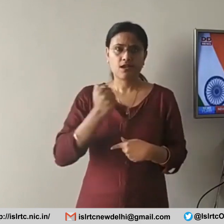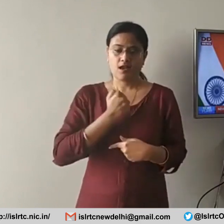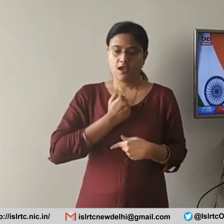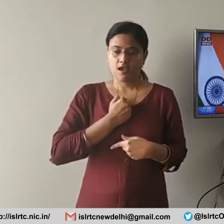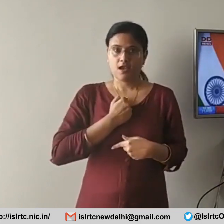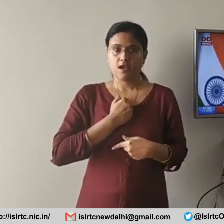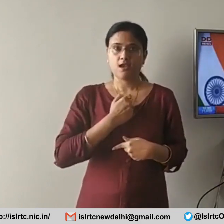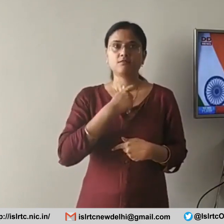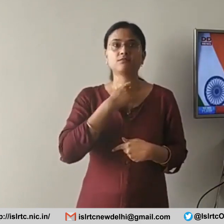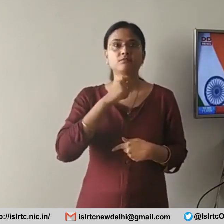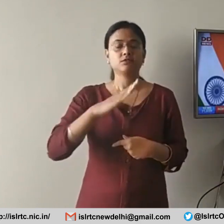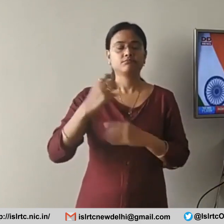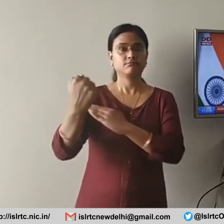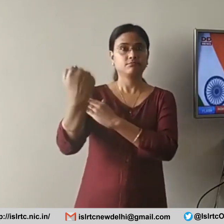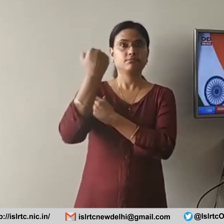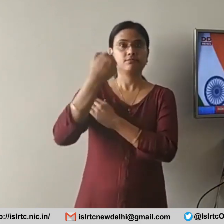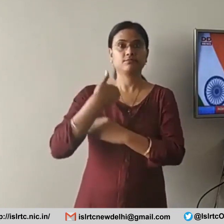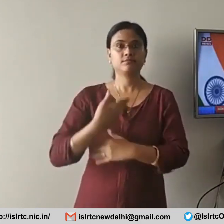अपनी संकल्प शक्ति